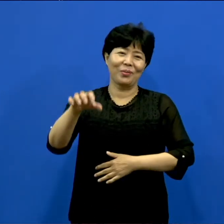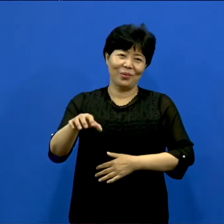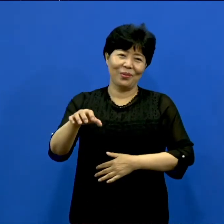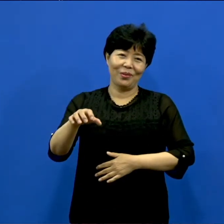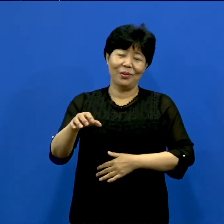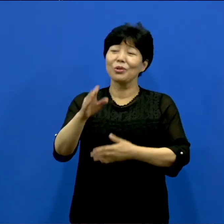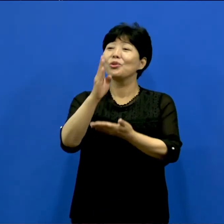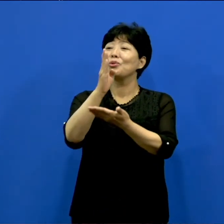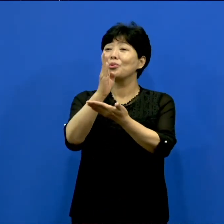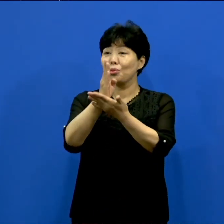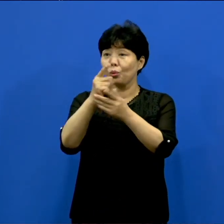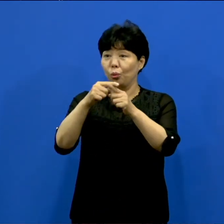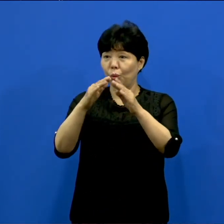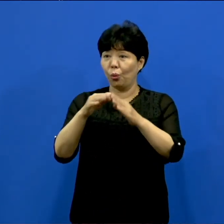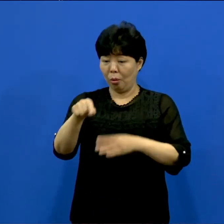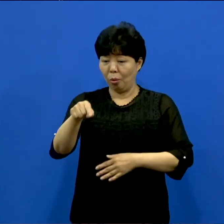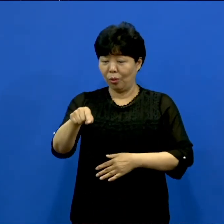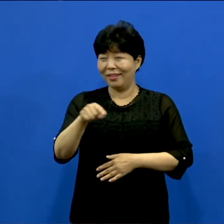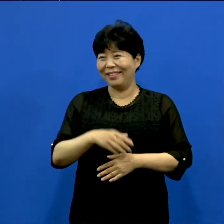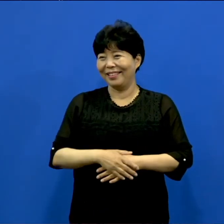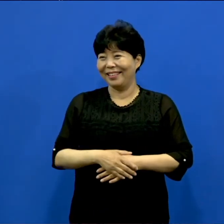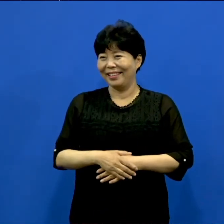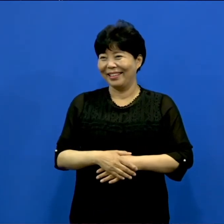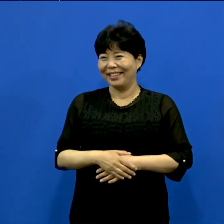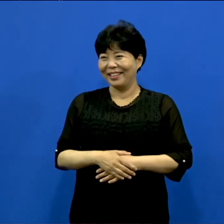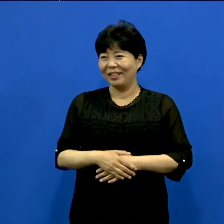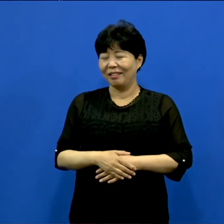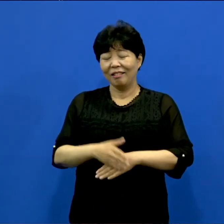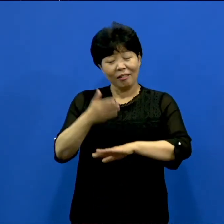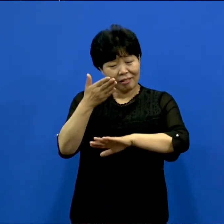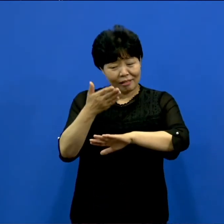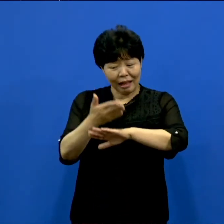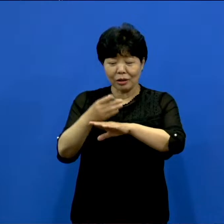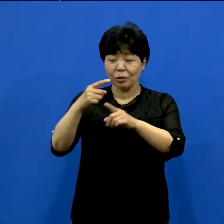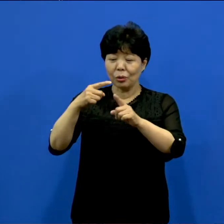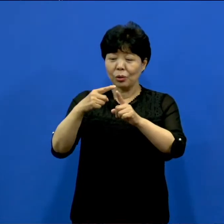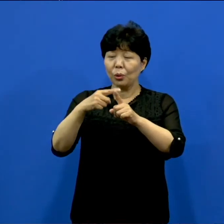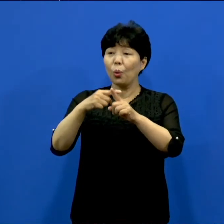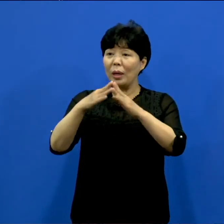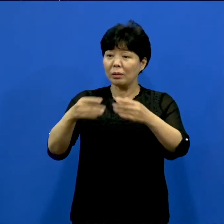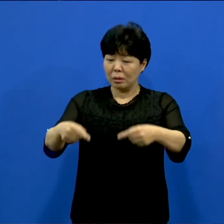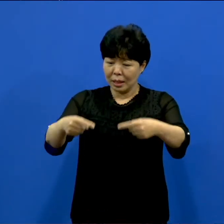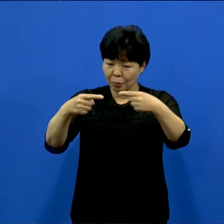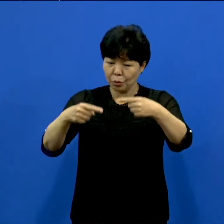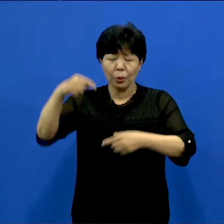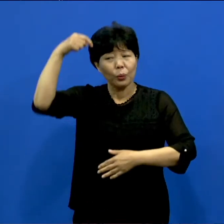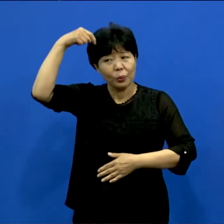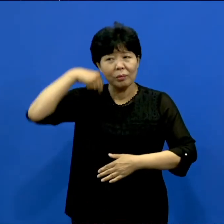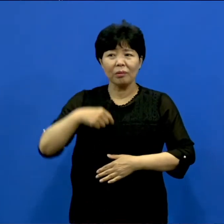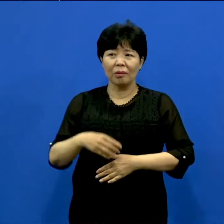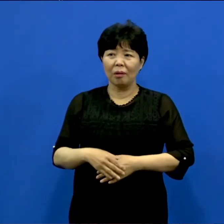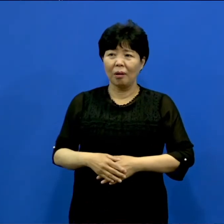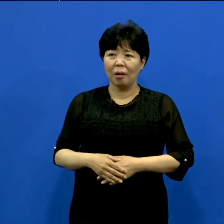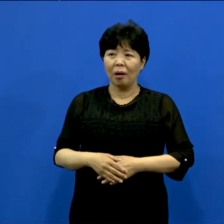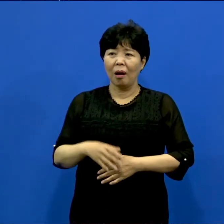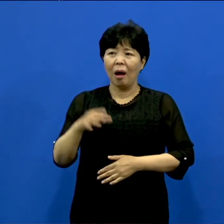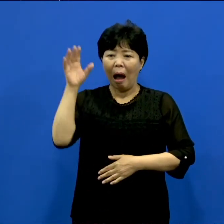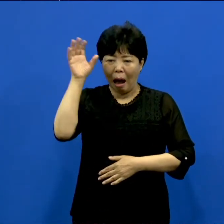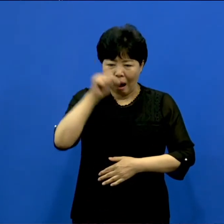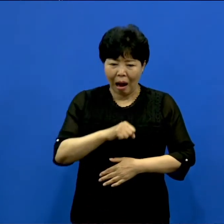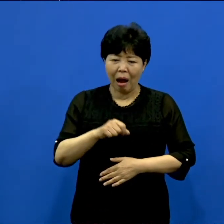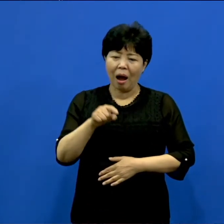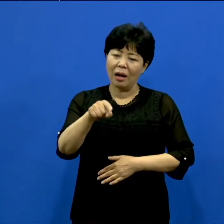우리끼리니까 그러한 얘기가 아니에요 여러분. 다른 분이 그렇게 하더라. 얘기가 기도가 쌓인 곳이잖아요,